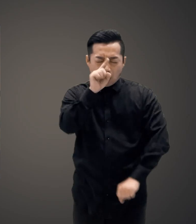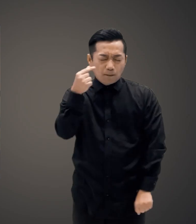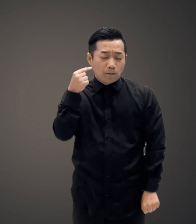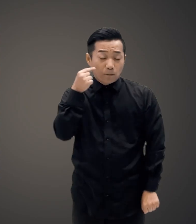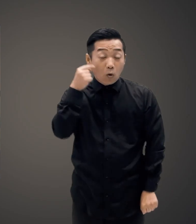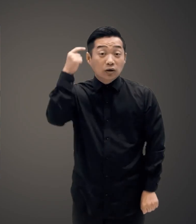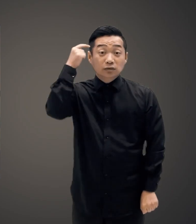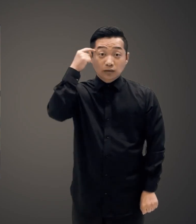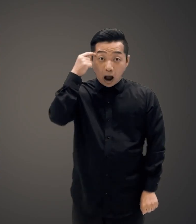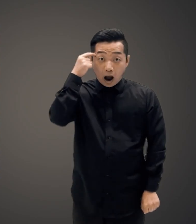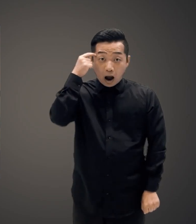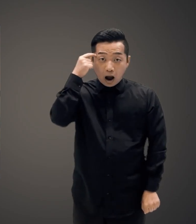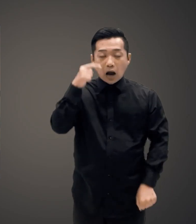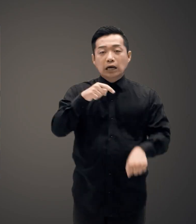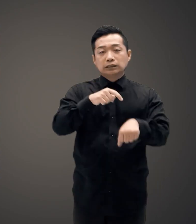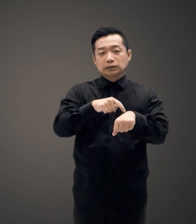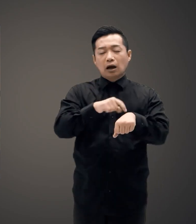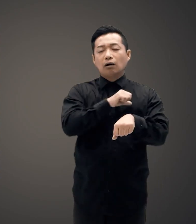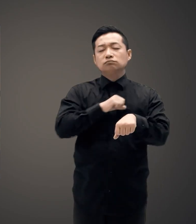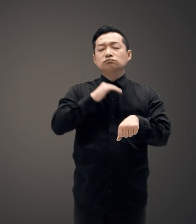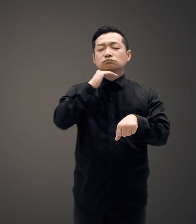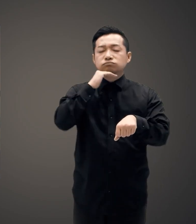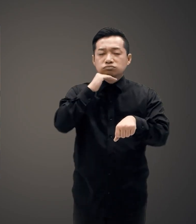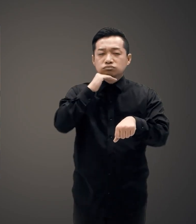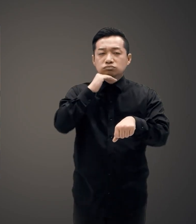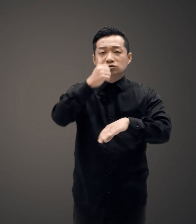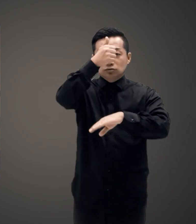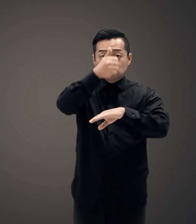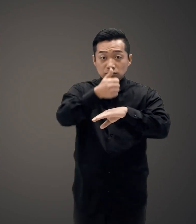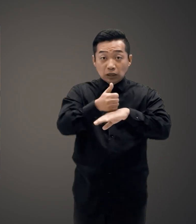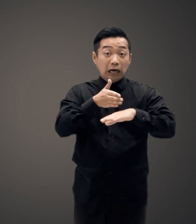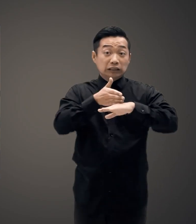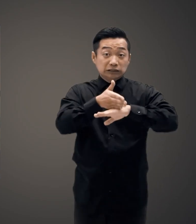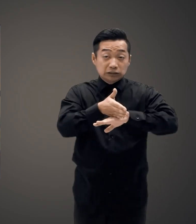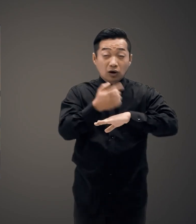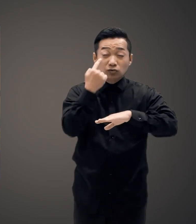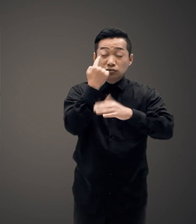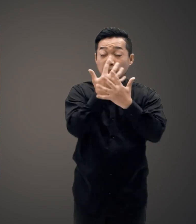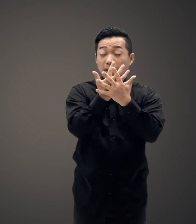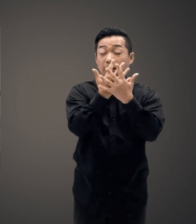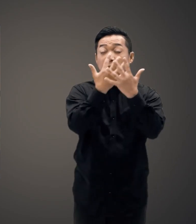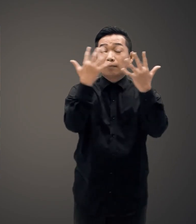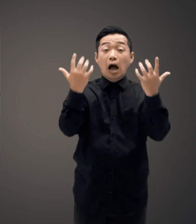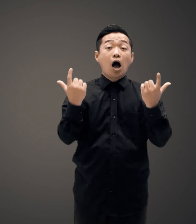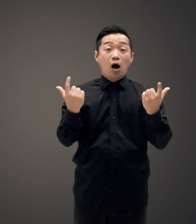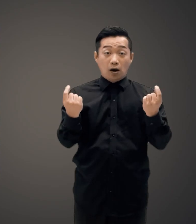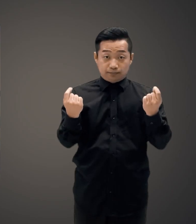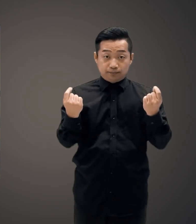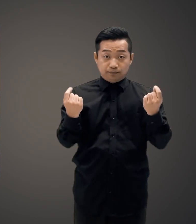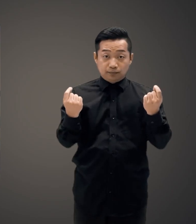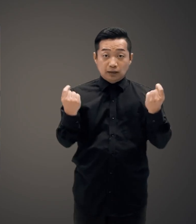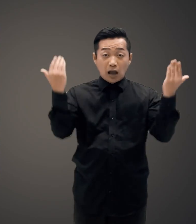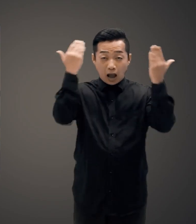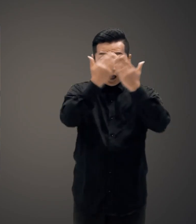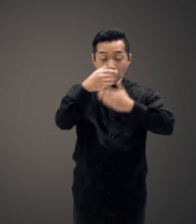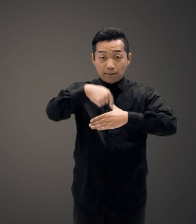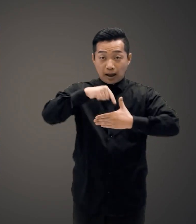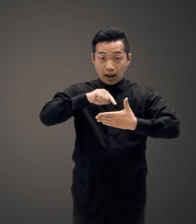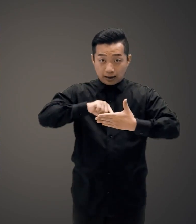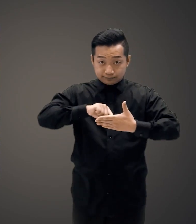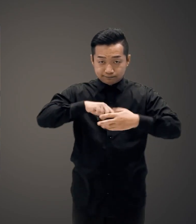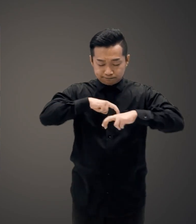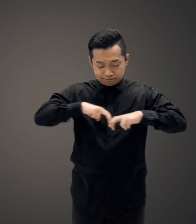할 수 없을 것 같다가도 시간을 견디면 결국에는 아주 느린 속도로 시야가 밝아지듯이